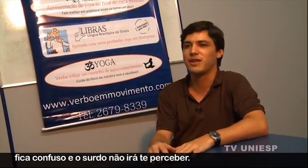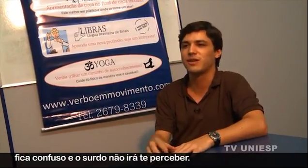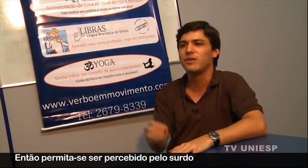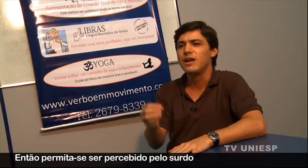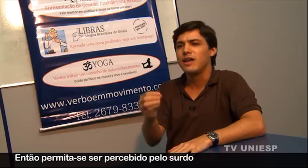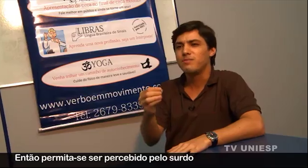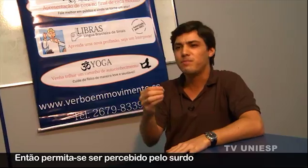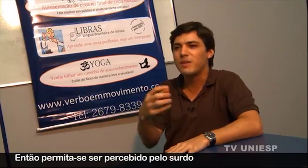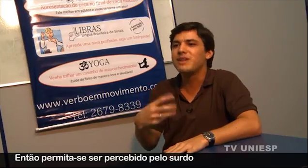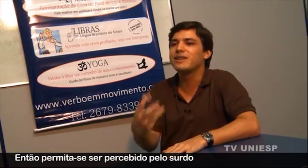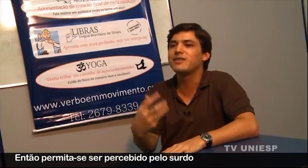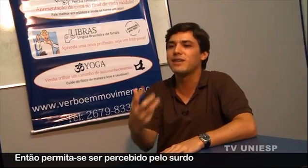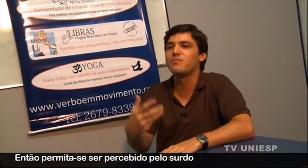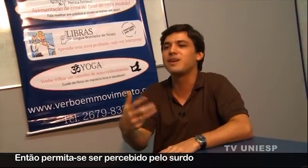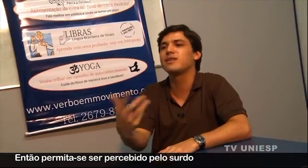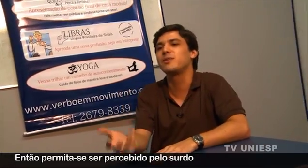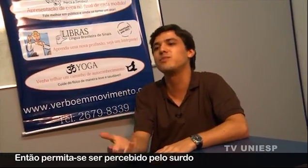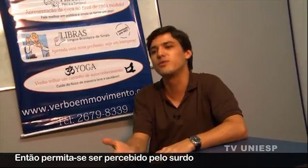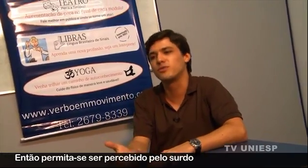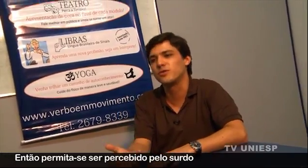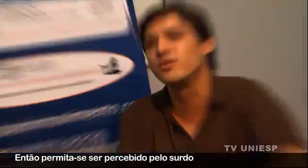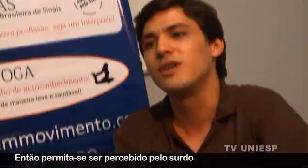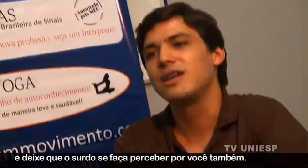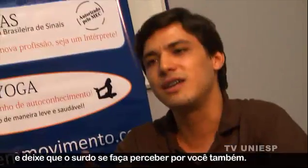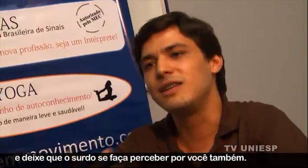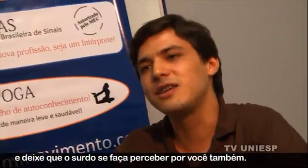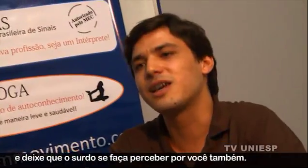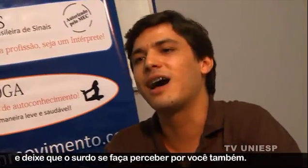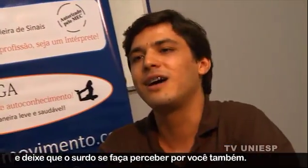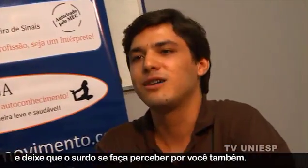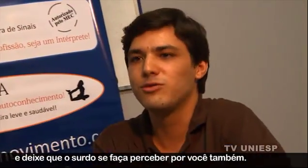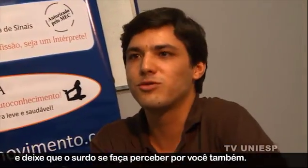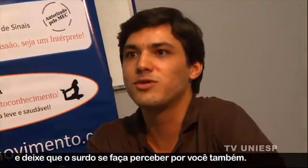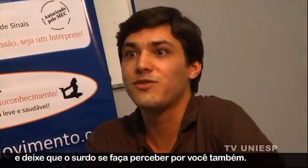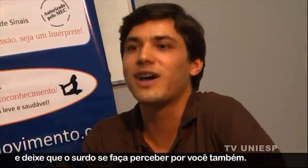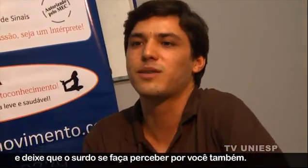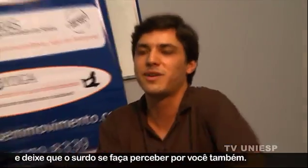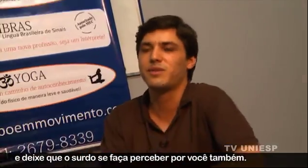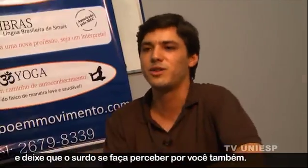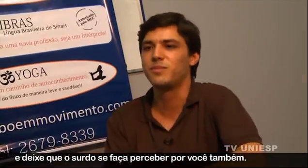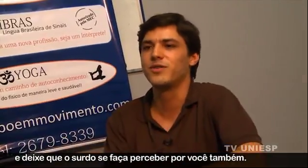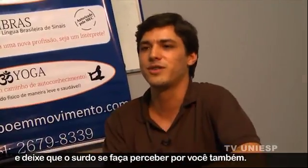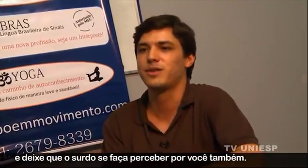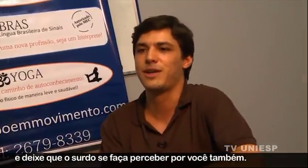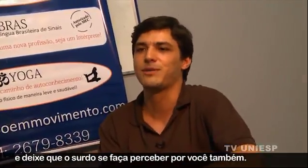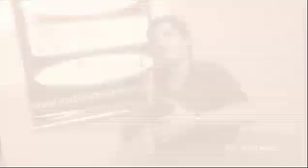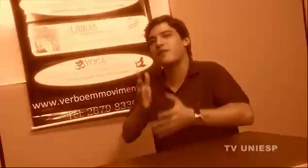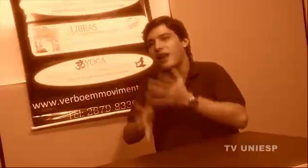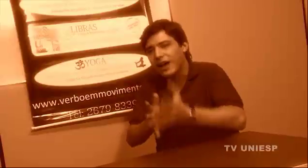Então, permita-se ser percebido para o surdo e deixar que o surdo se faça percebido por você também.